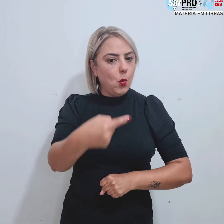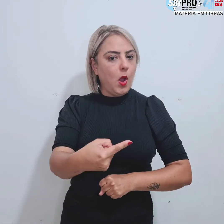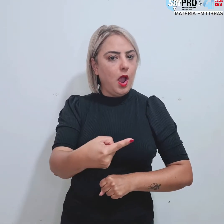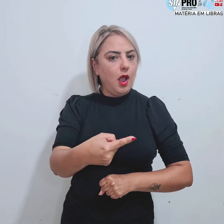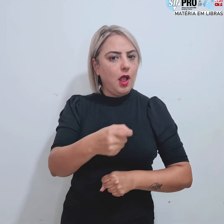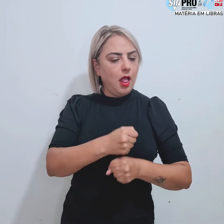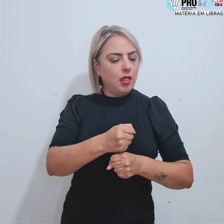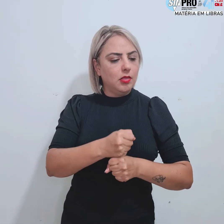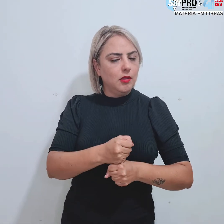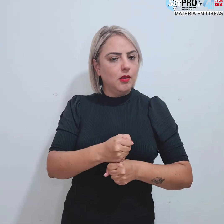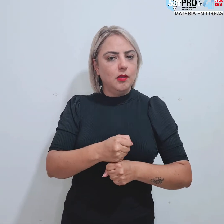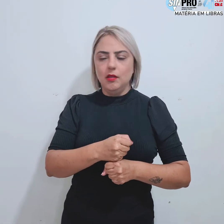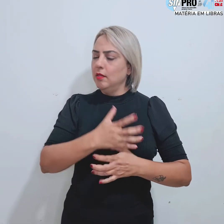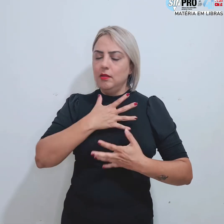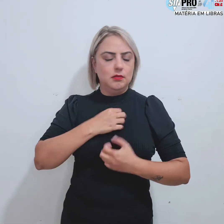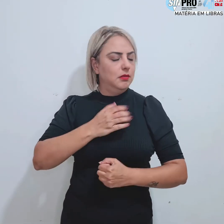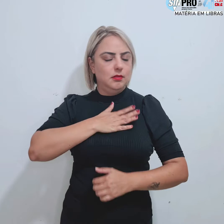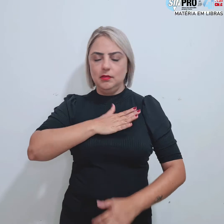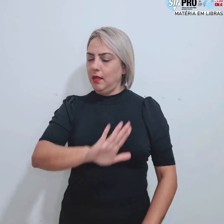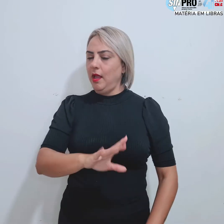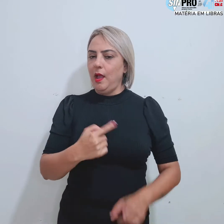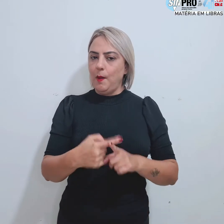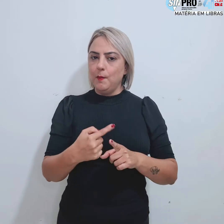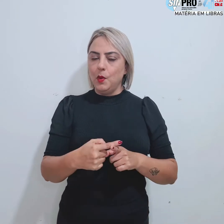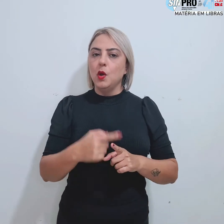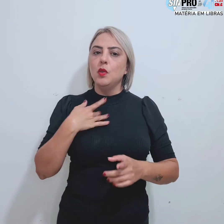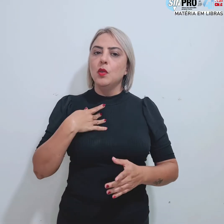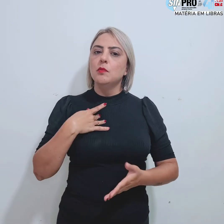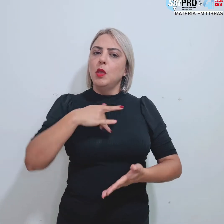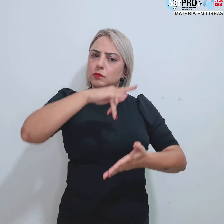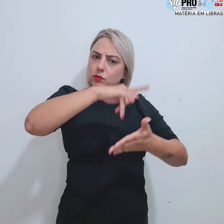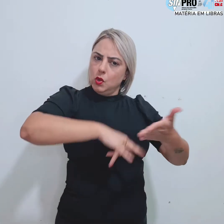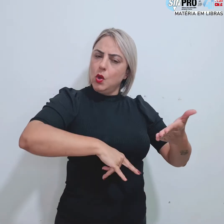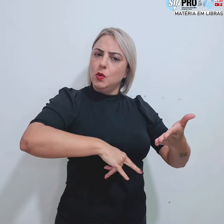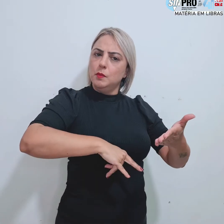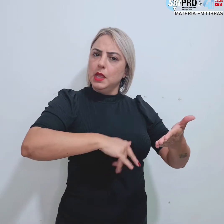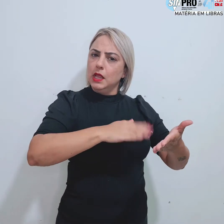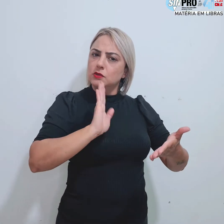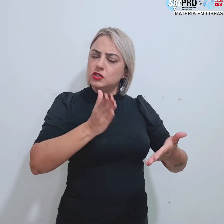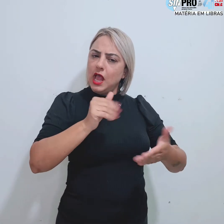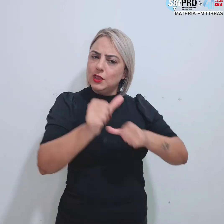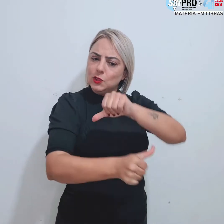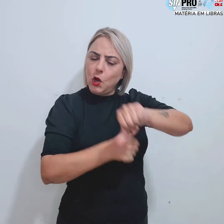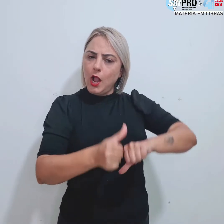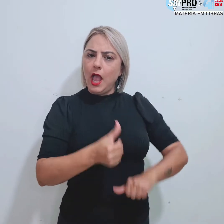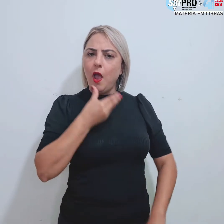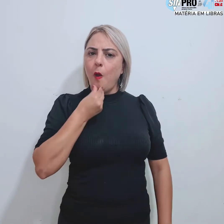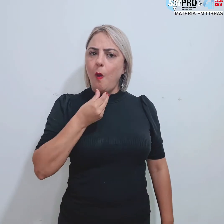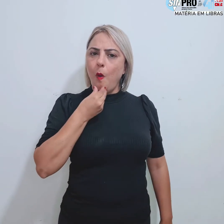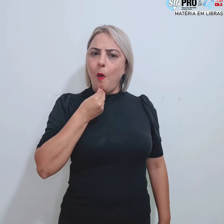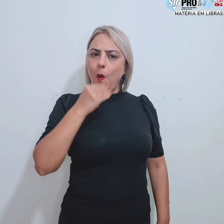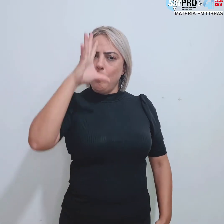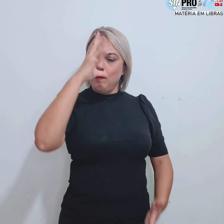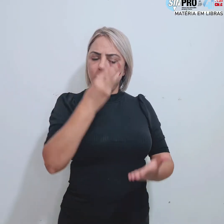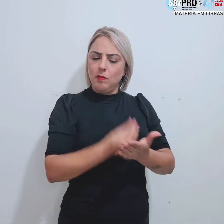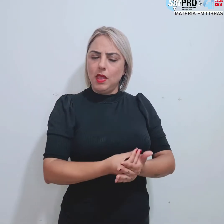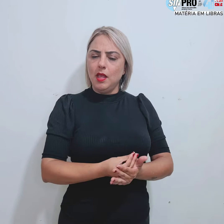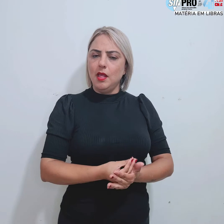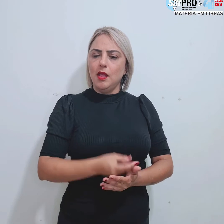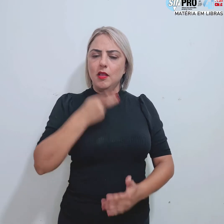ano seguinte, eu não ia aceitar mais, pois meus documentos estavam todos trocados. E eu disse